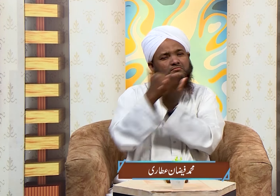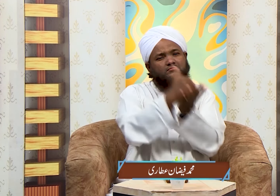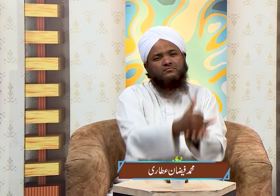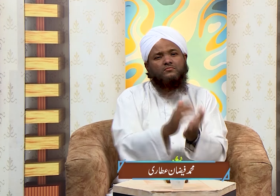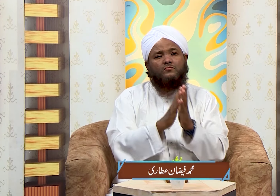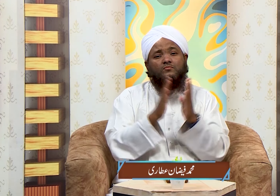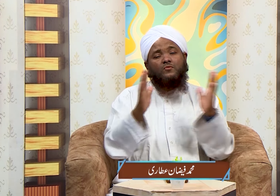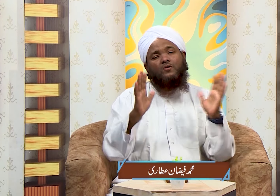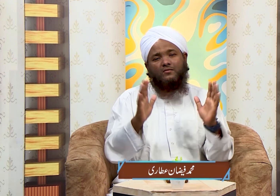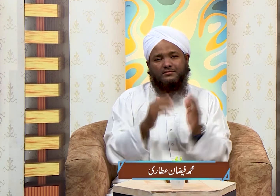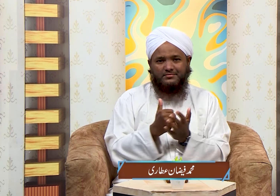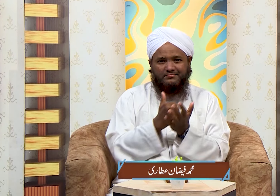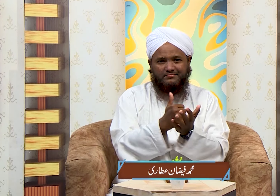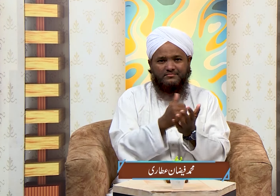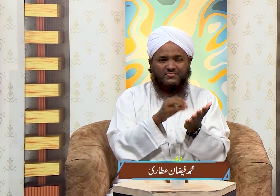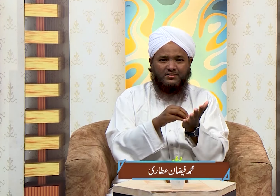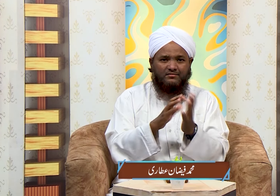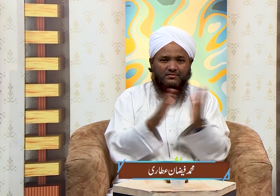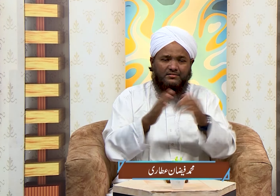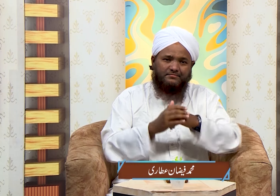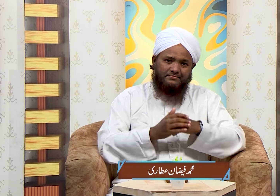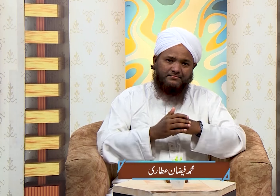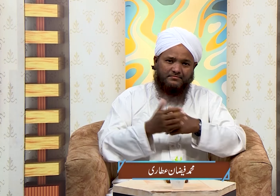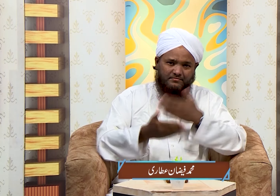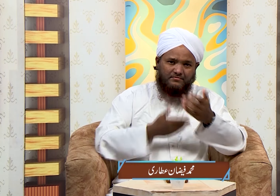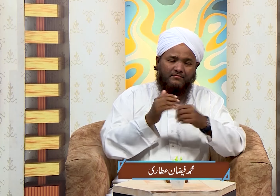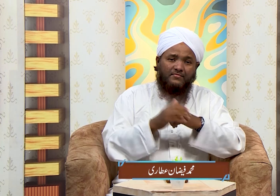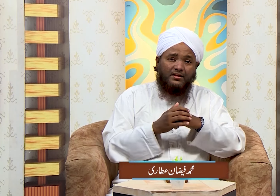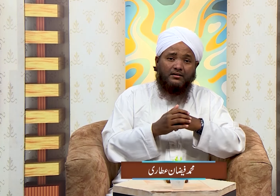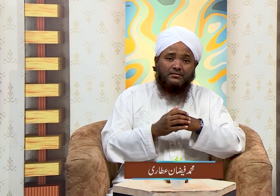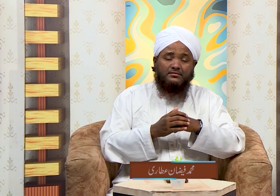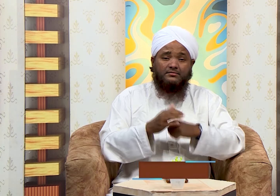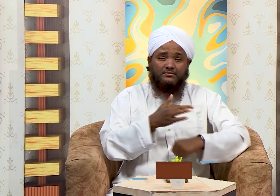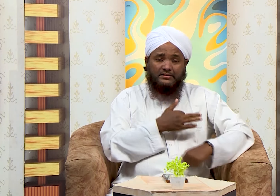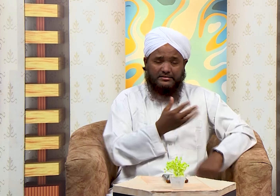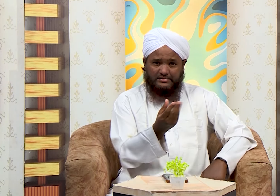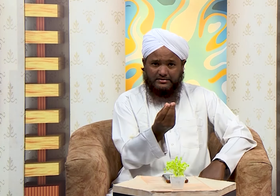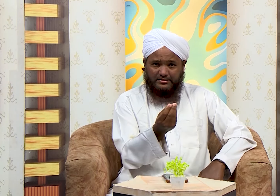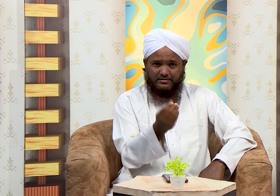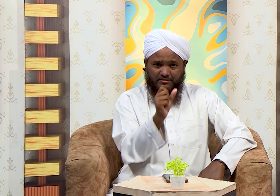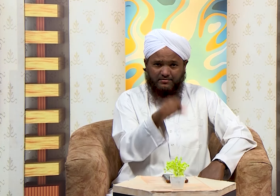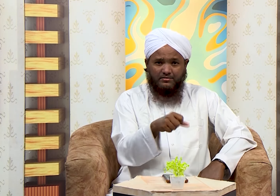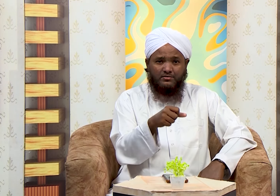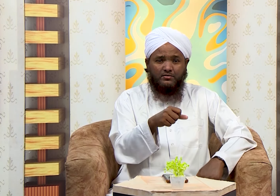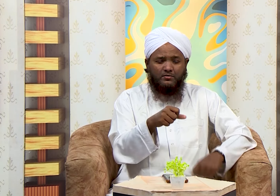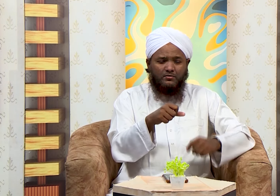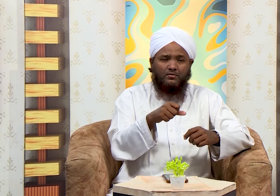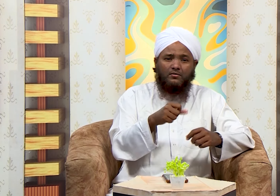نہیں ملا کرتا اسی طرح اشارت فرمایا نرمی جس چیز میں بھی ہوتی ہے اسے خوبصورت بنا دیتی ہے اور جس